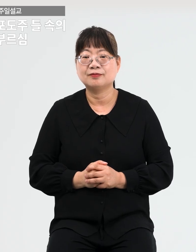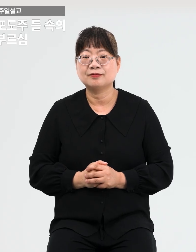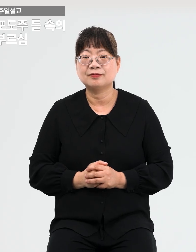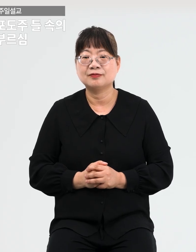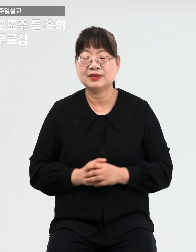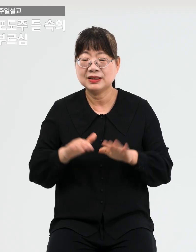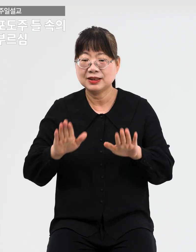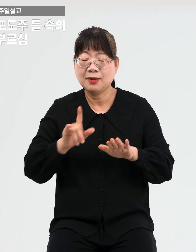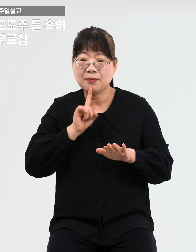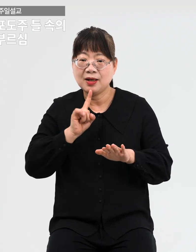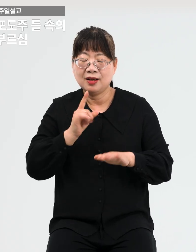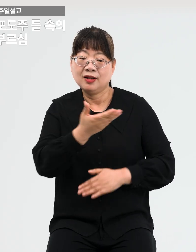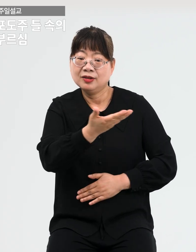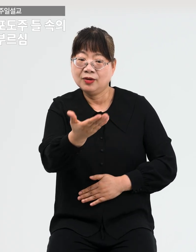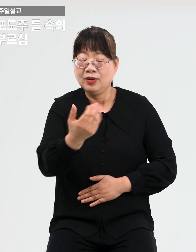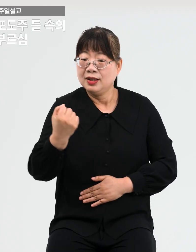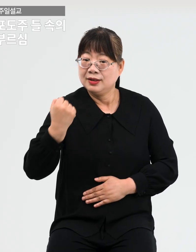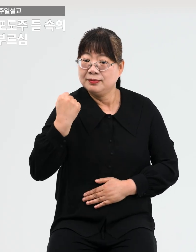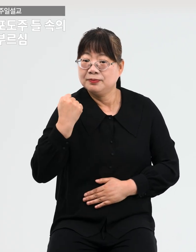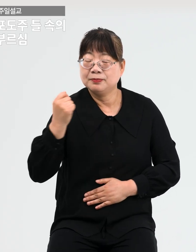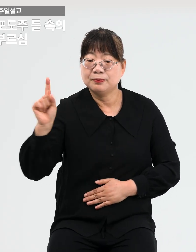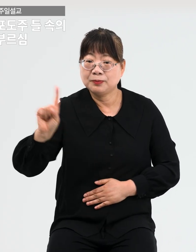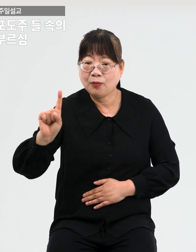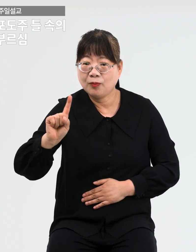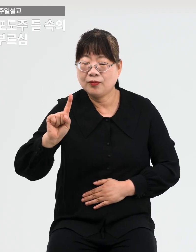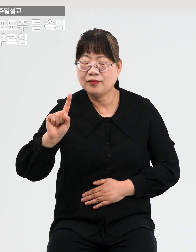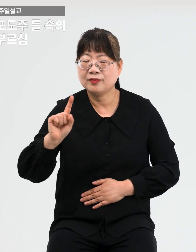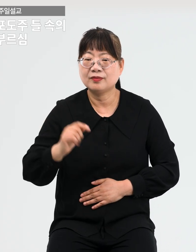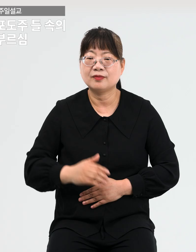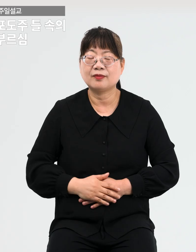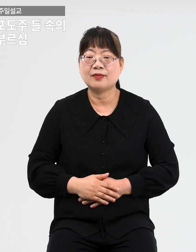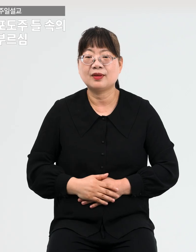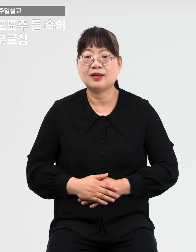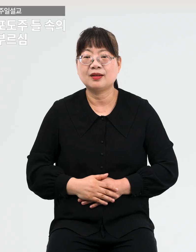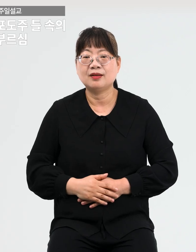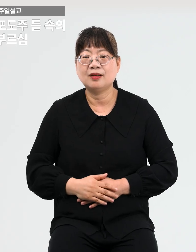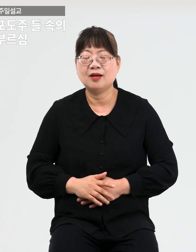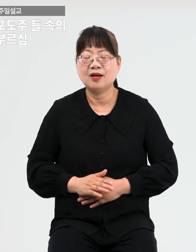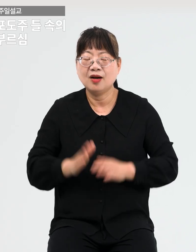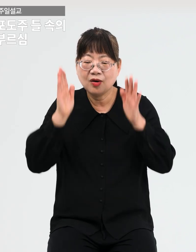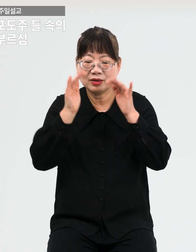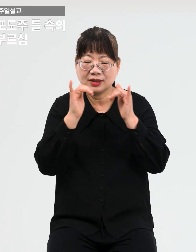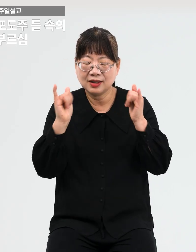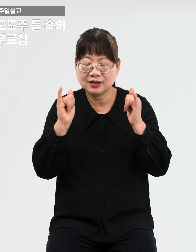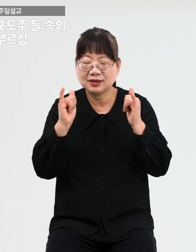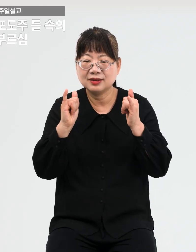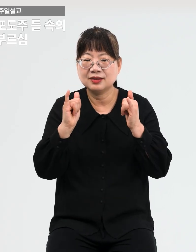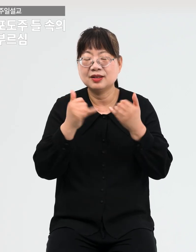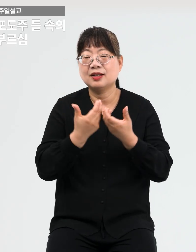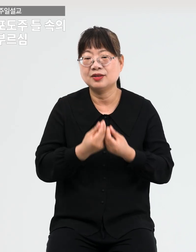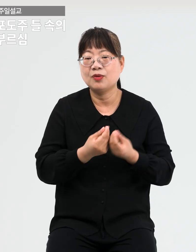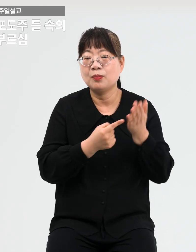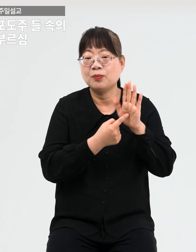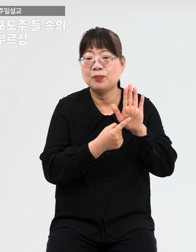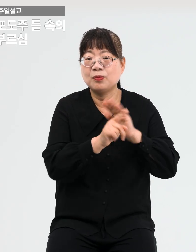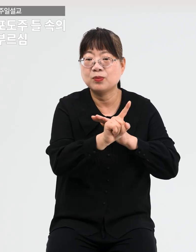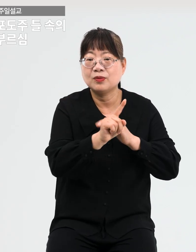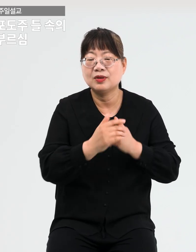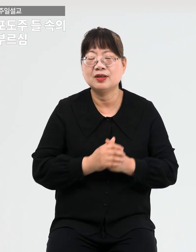여기서 말하는 이 너의 힘은, 이걸 어떤 학자들이 이렇게 표현을 했죠.